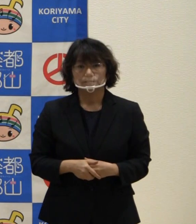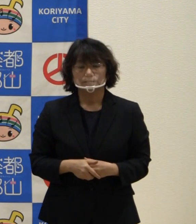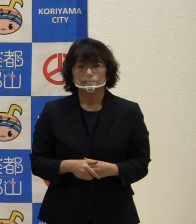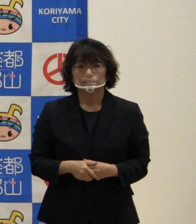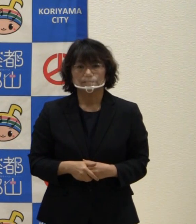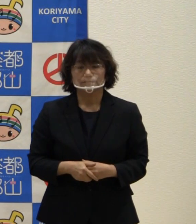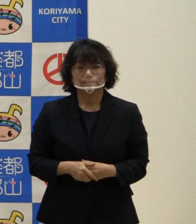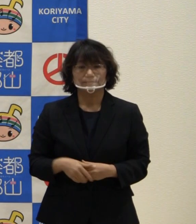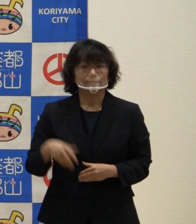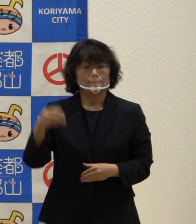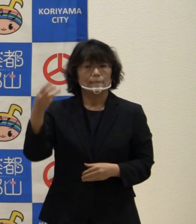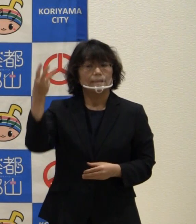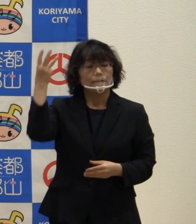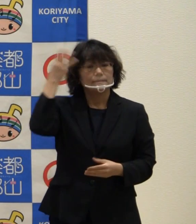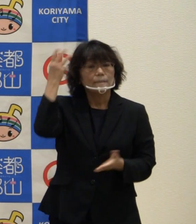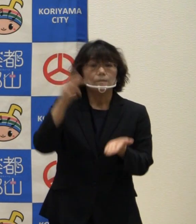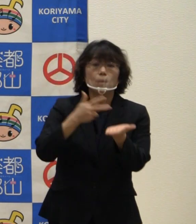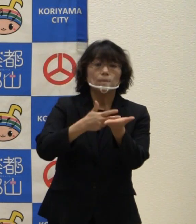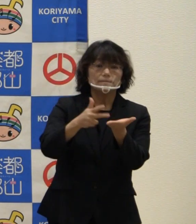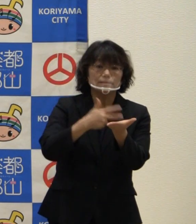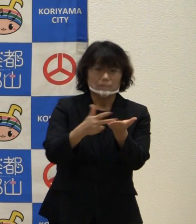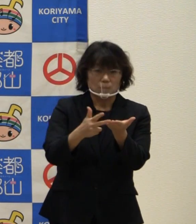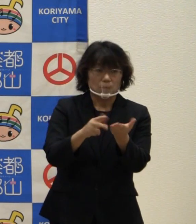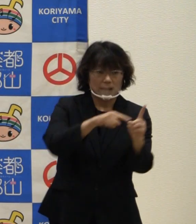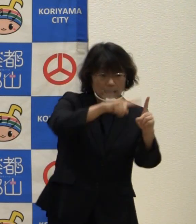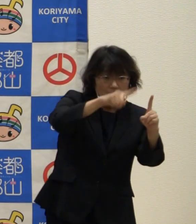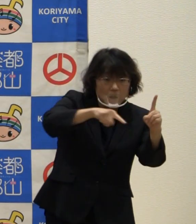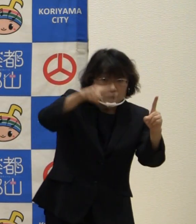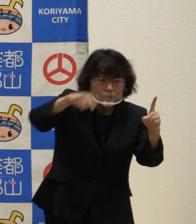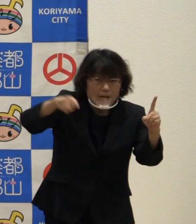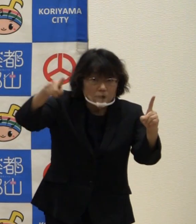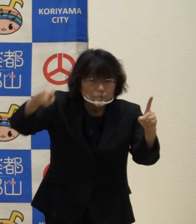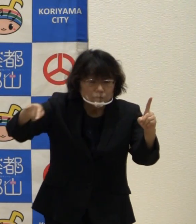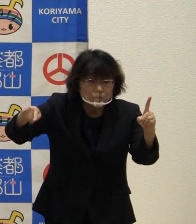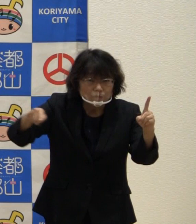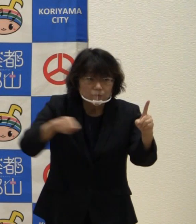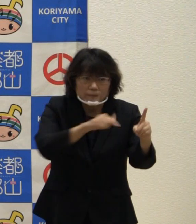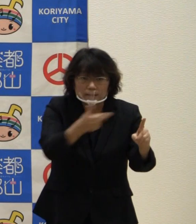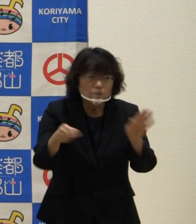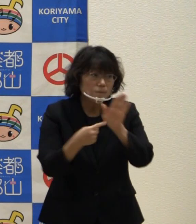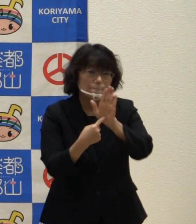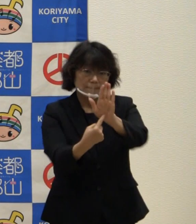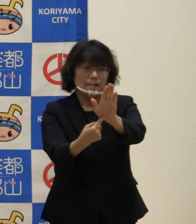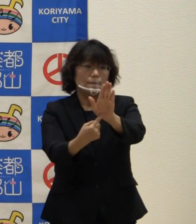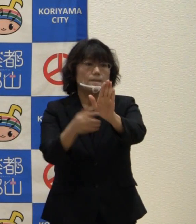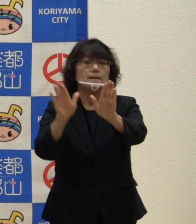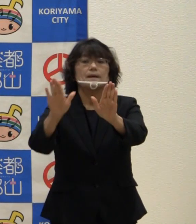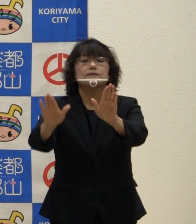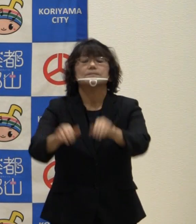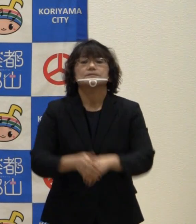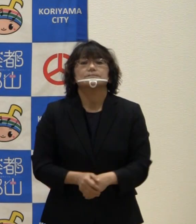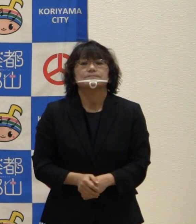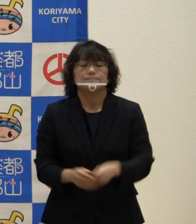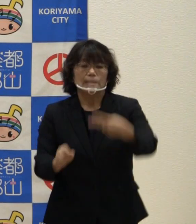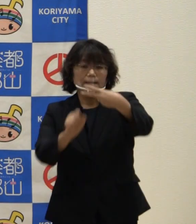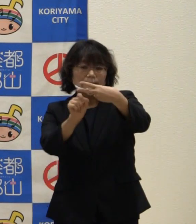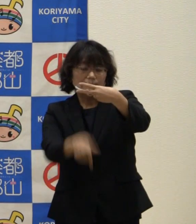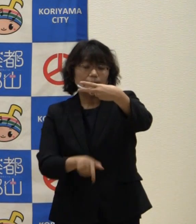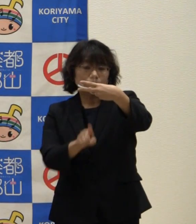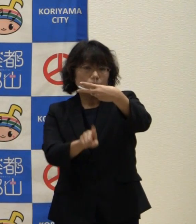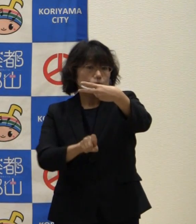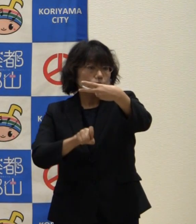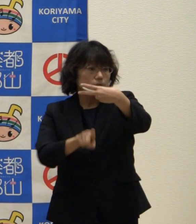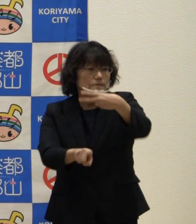参考資料にグラフ罹患状況要請等を示しておりますがこれは2月11日現在